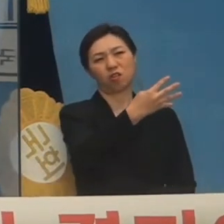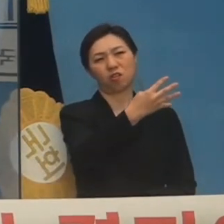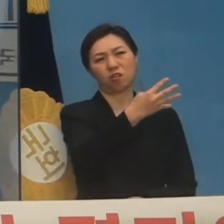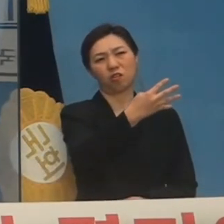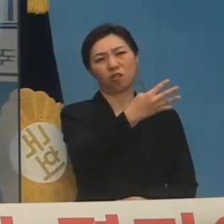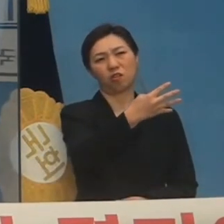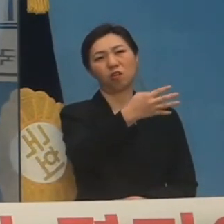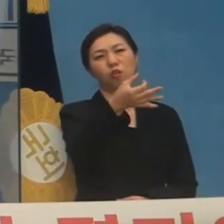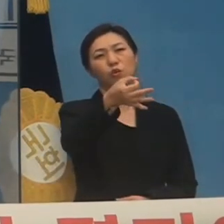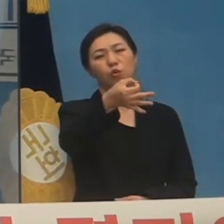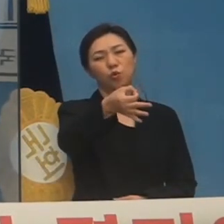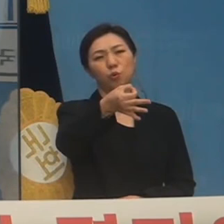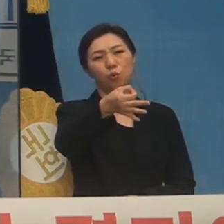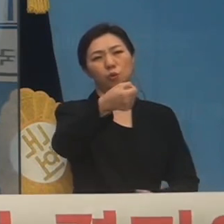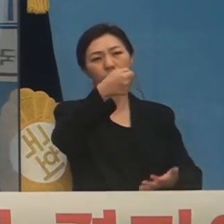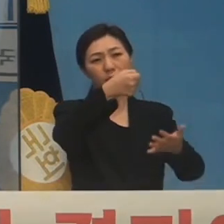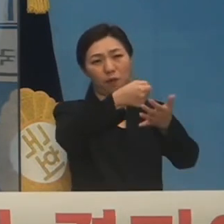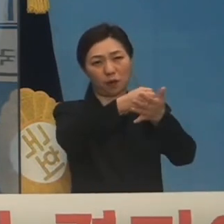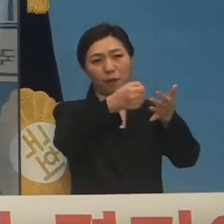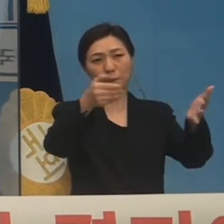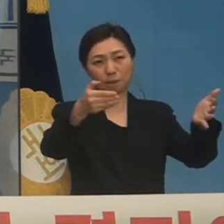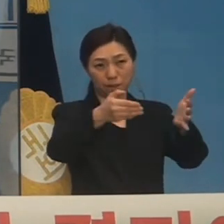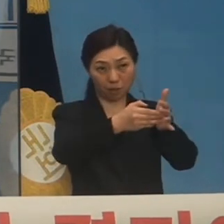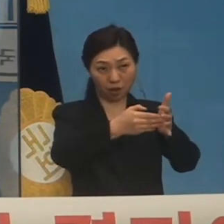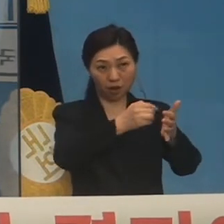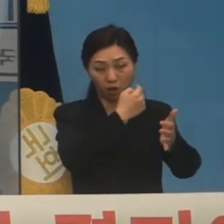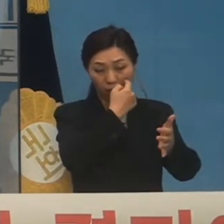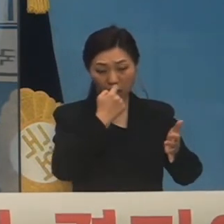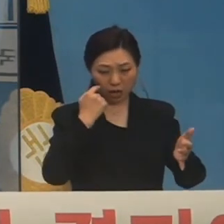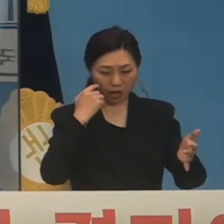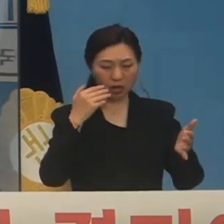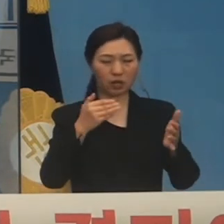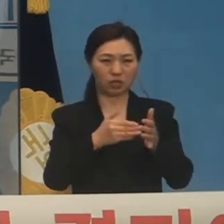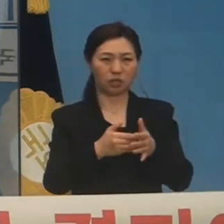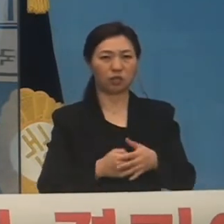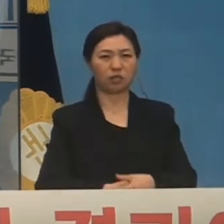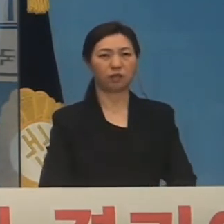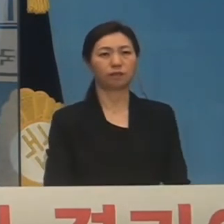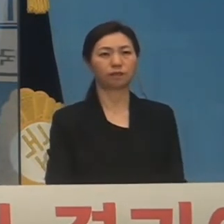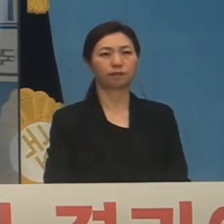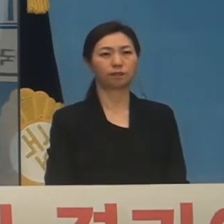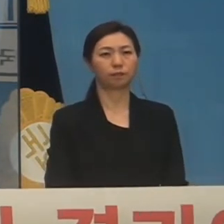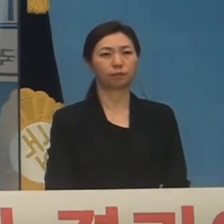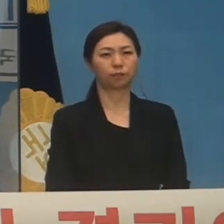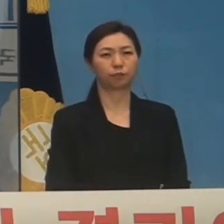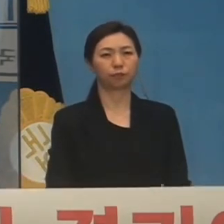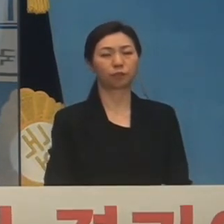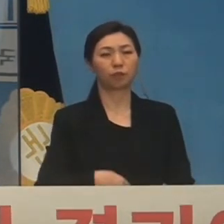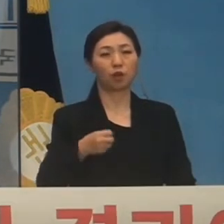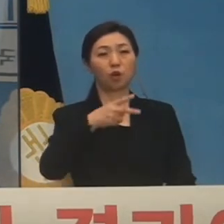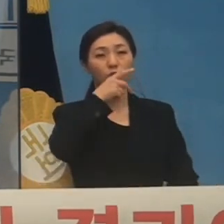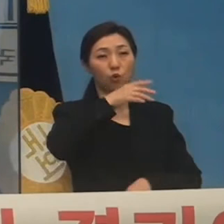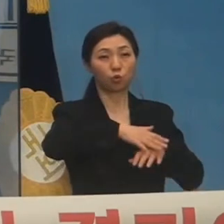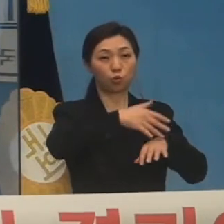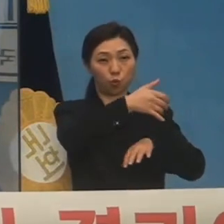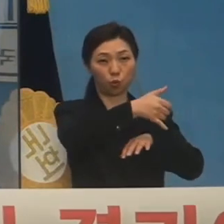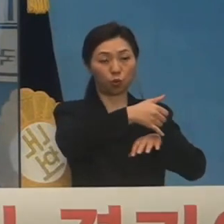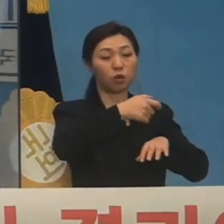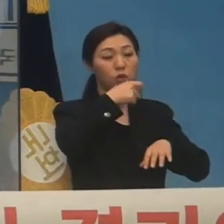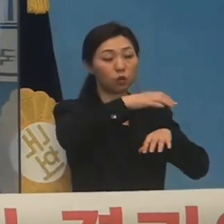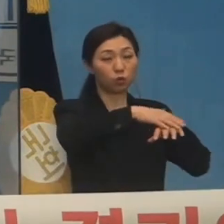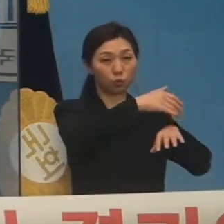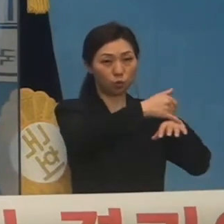64,300원대로 입찰 예정 가격이 결정되었음을 확인할 수 있었습니다. 또한